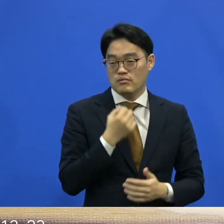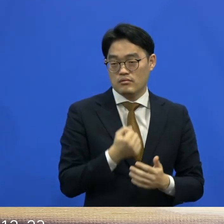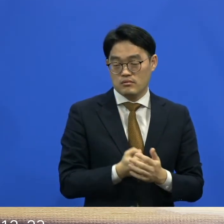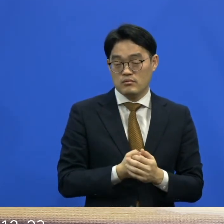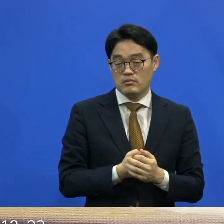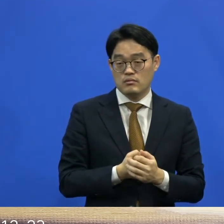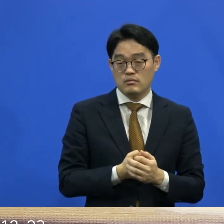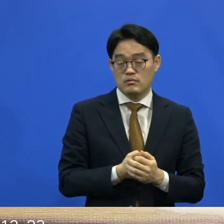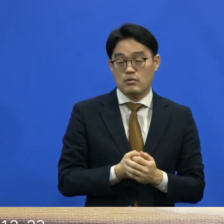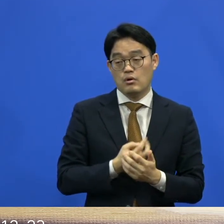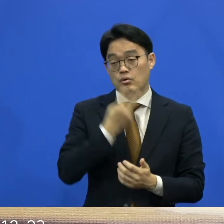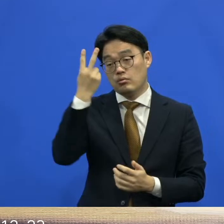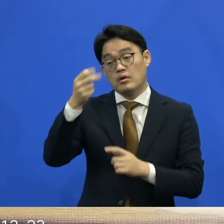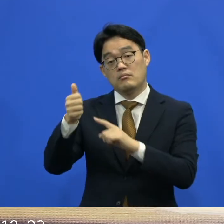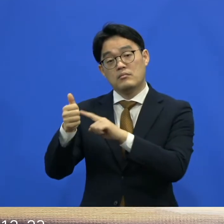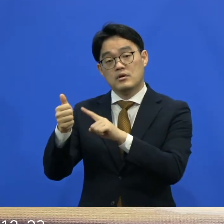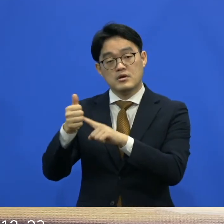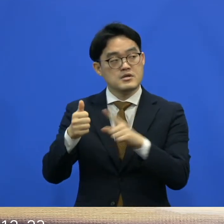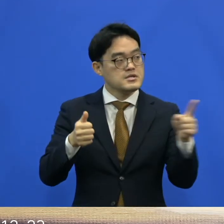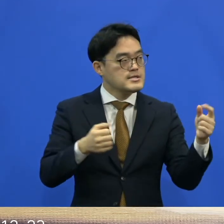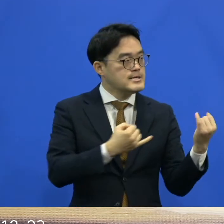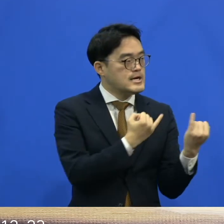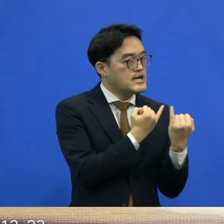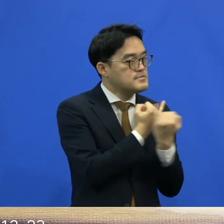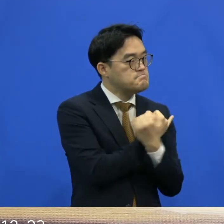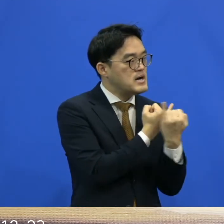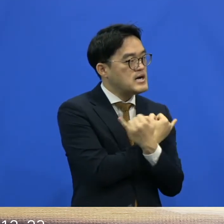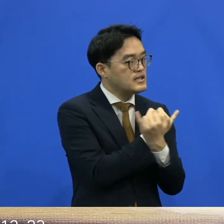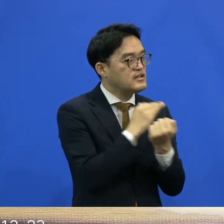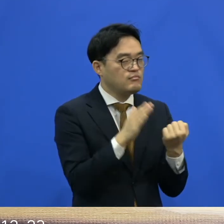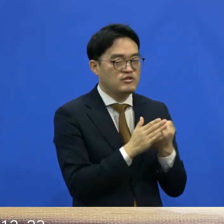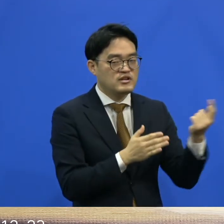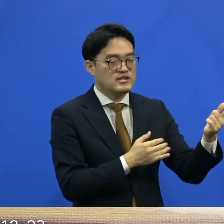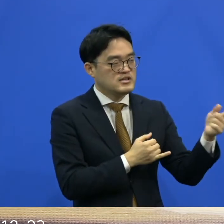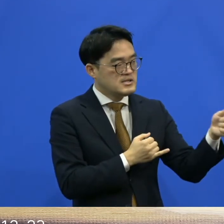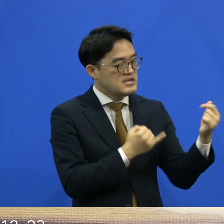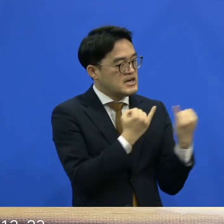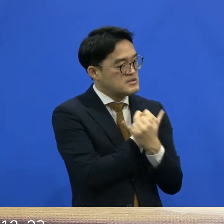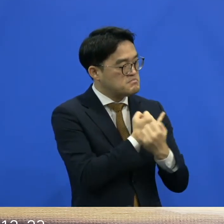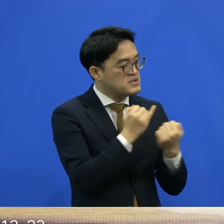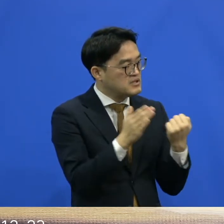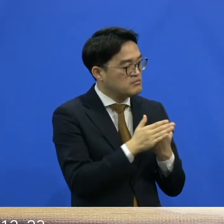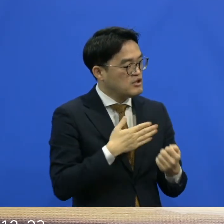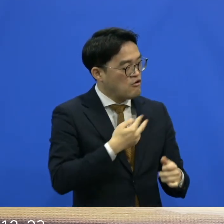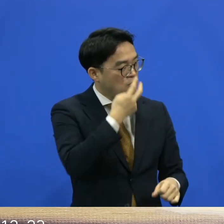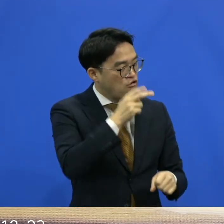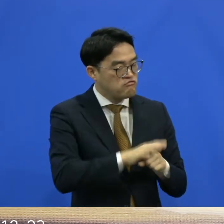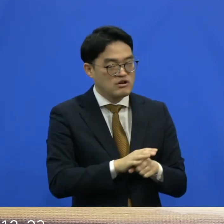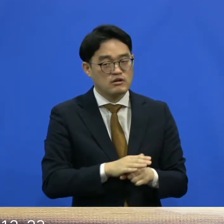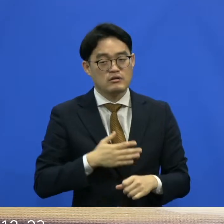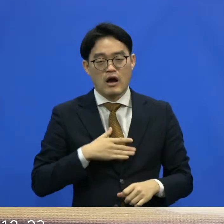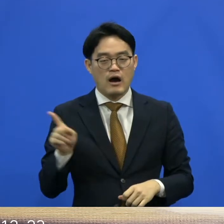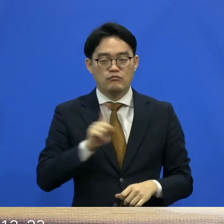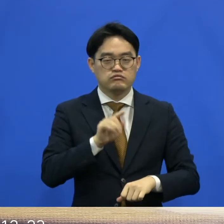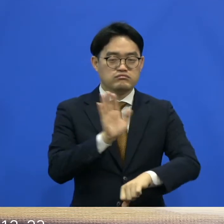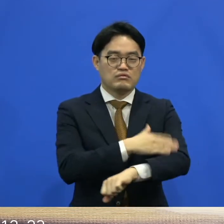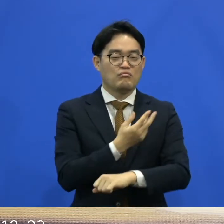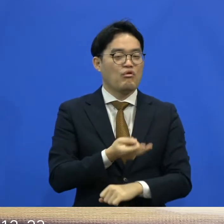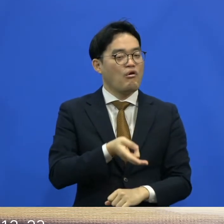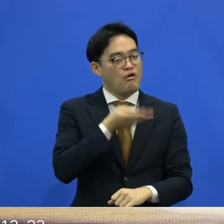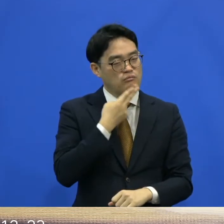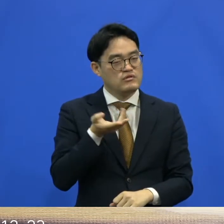그죠? 그 아줌마 말이에요. 그 보디발 아줌마. 그 얼마나 기가 막히겠어. 자기는 아무것도 한 게 없는.